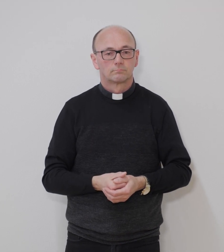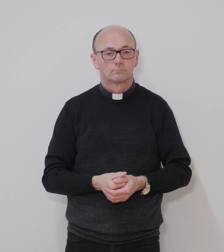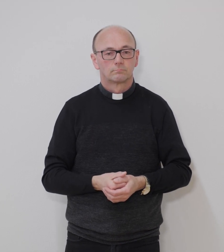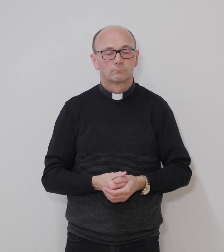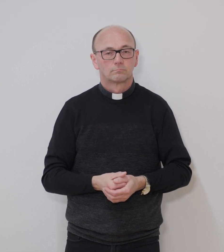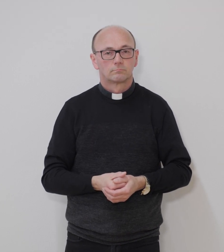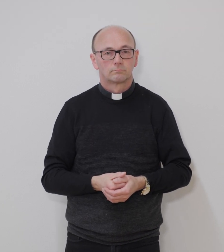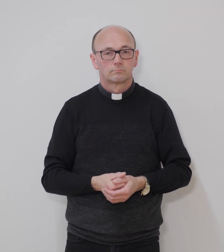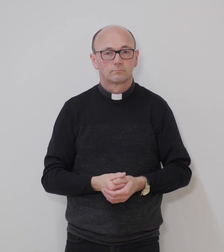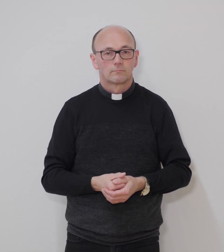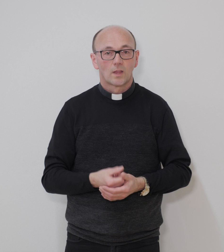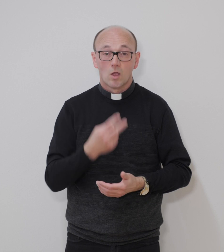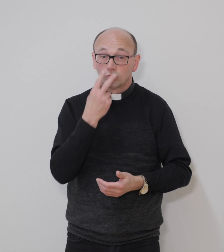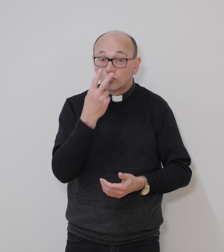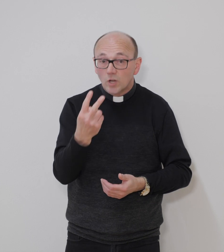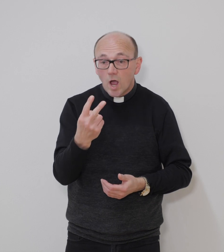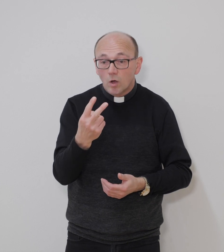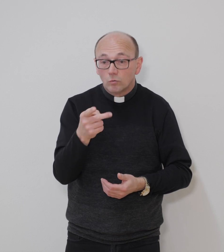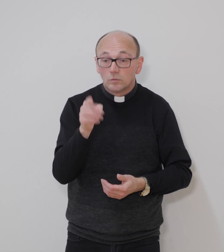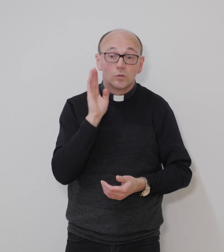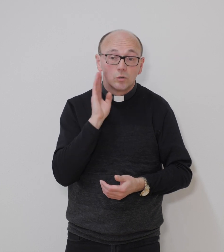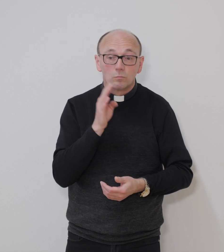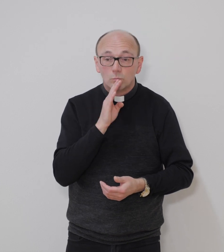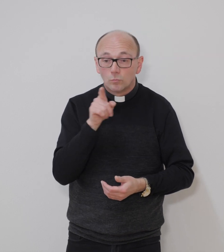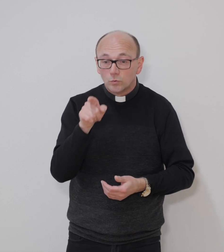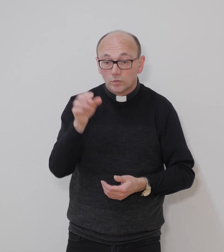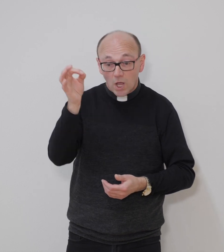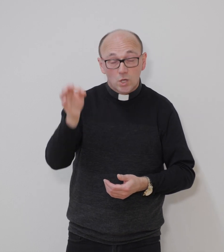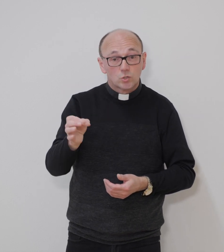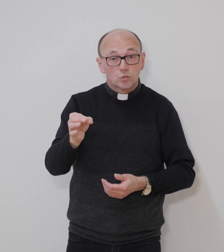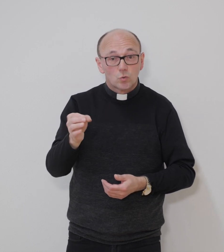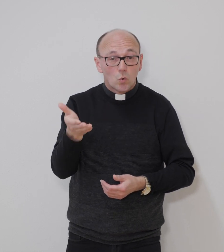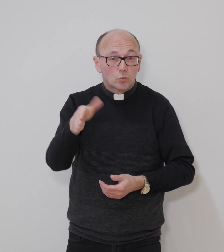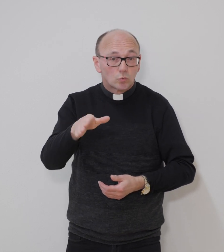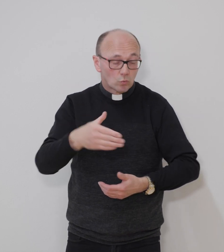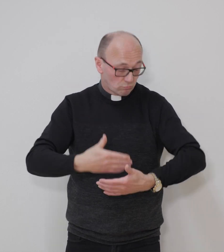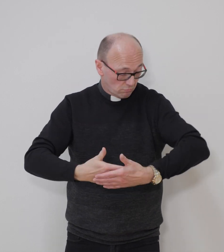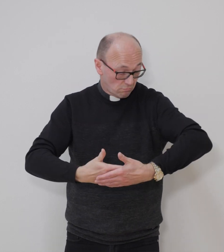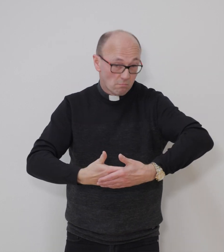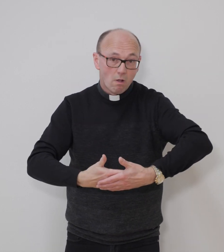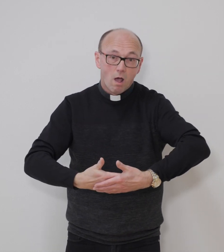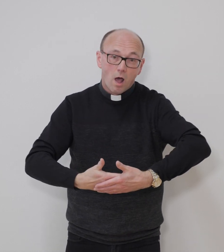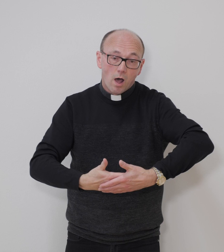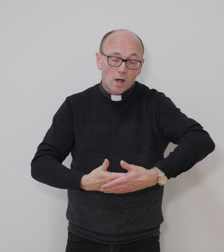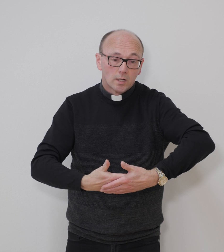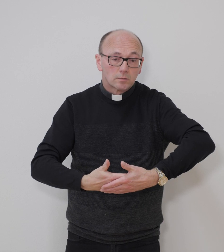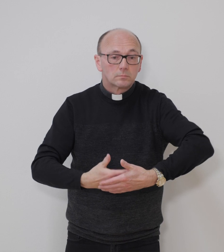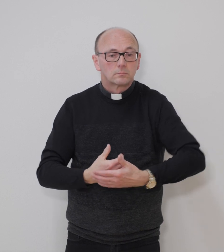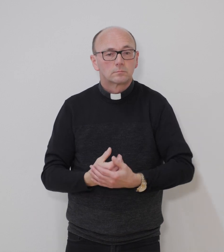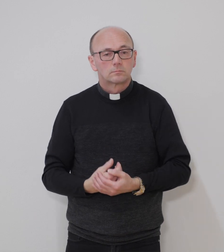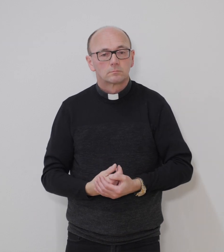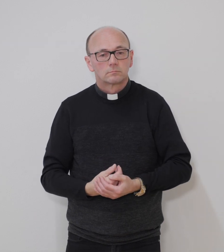in ihrem Herzen, trägt mit am Leid der